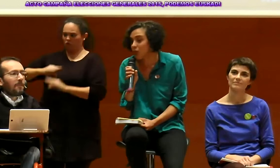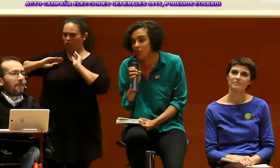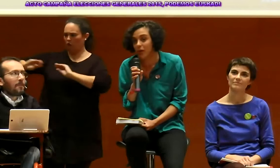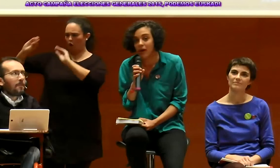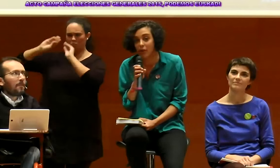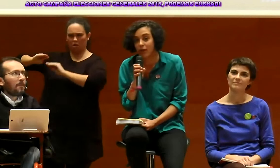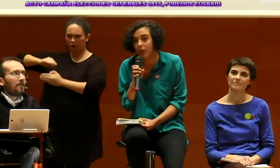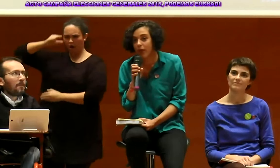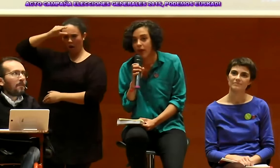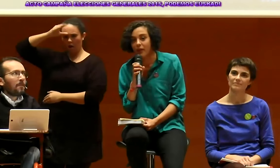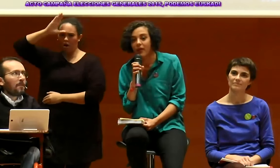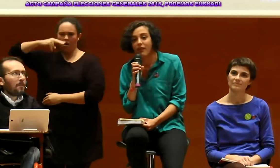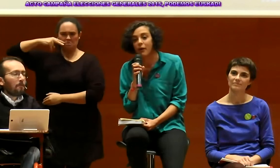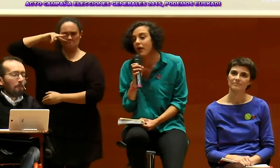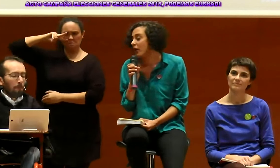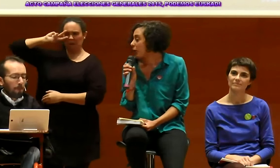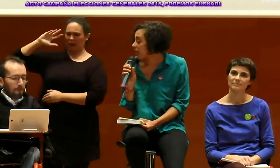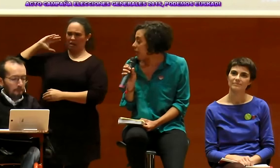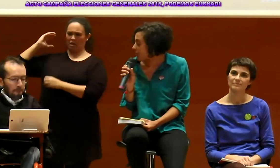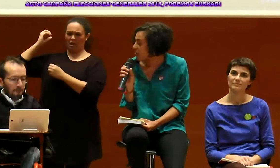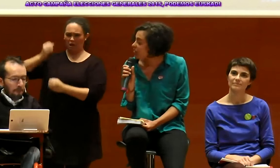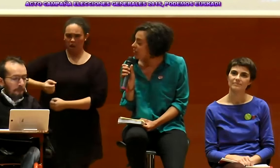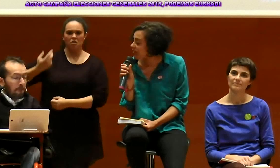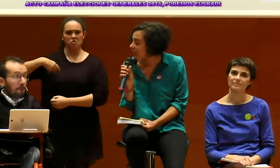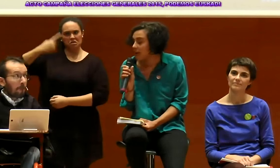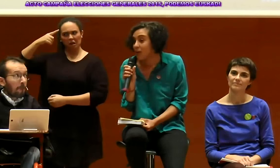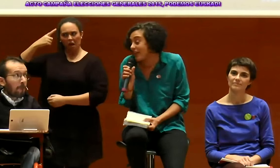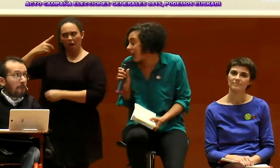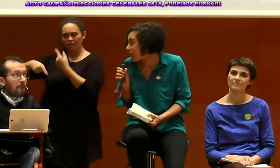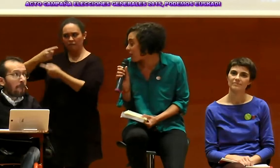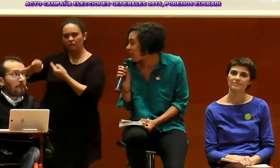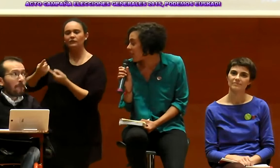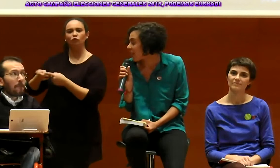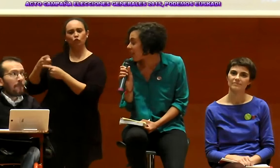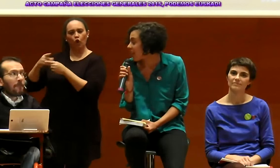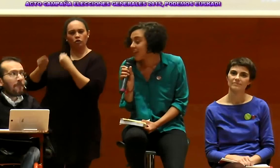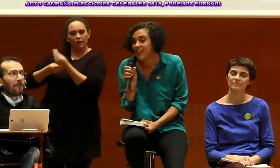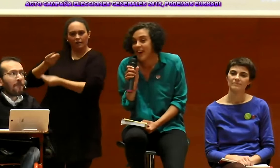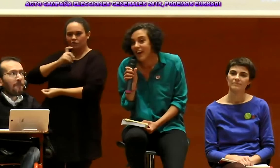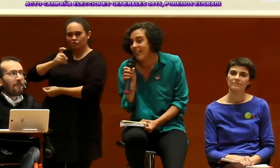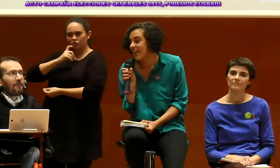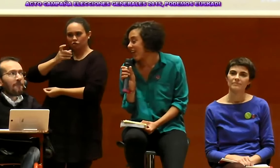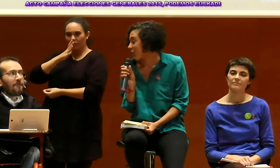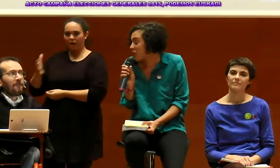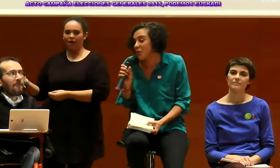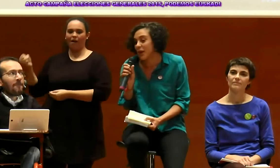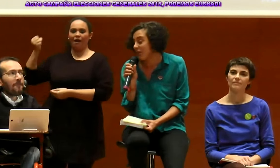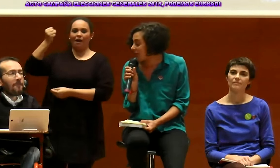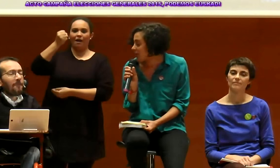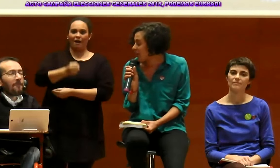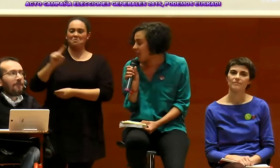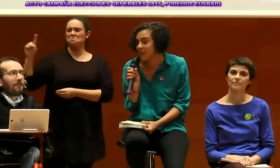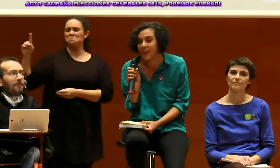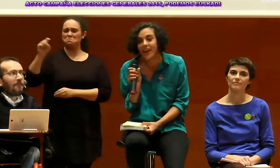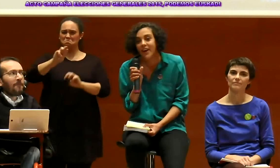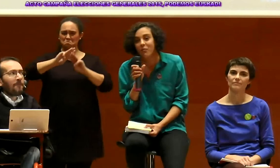con muchísima experiencia y que de verdad sabe cómo hay que hacer muchas cosas, iba a tener la posibilidad de llegar a ser primer europarlamentario y